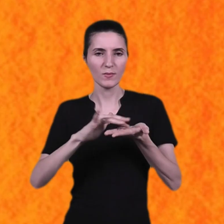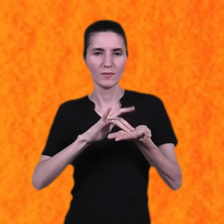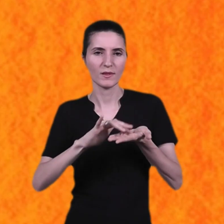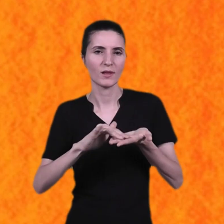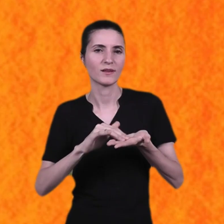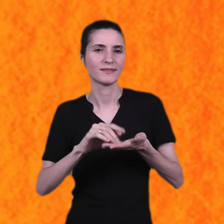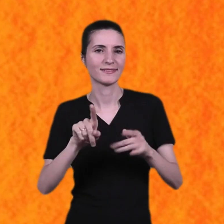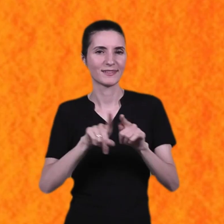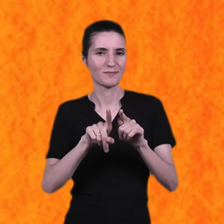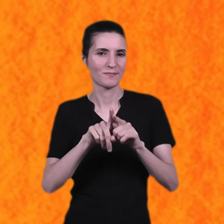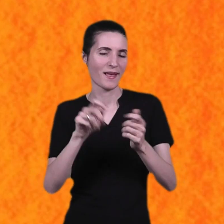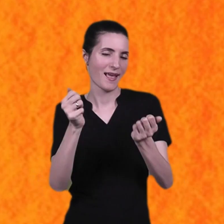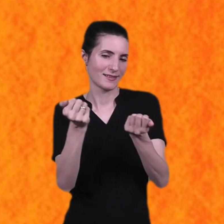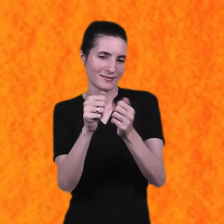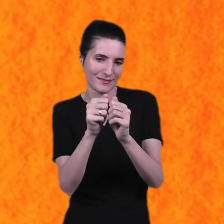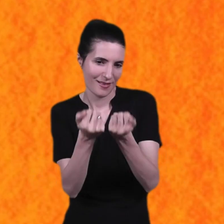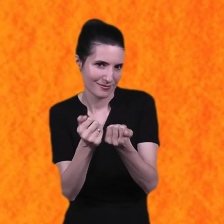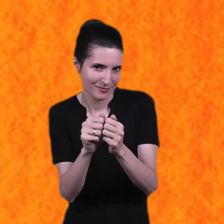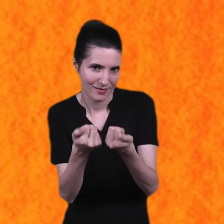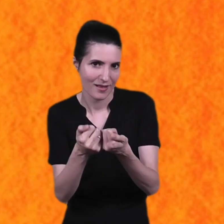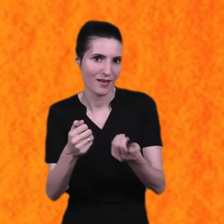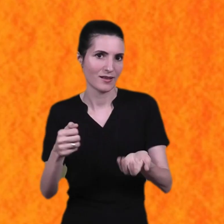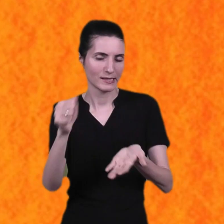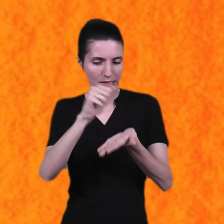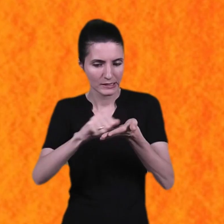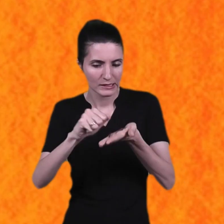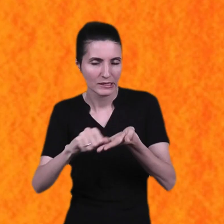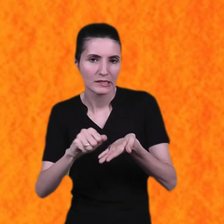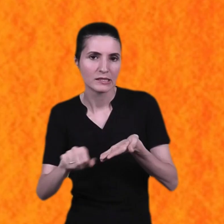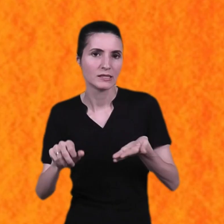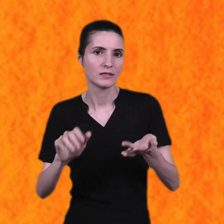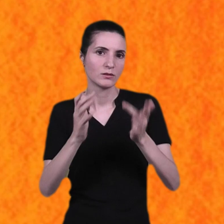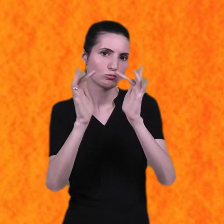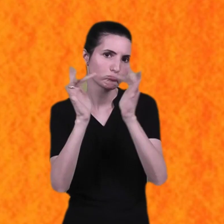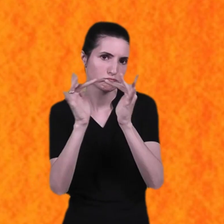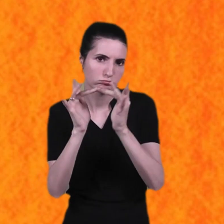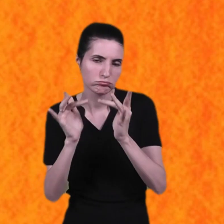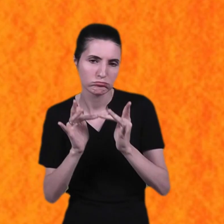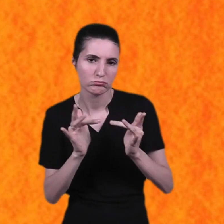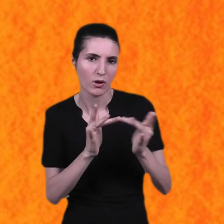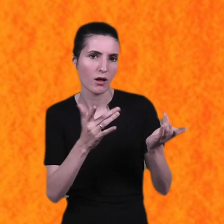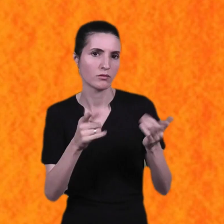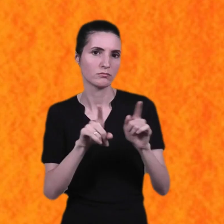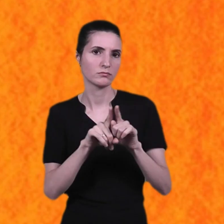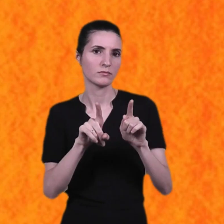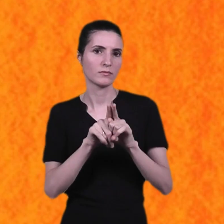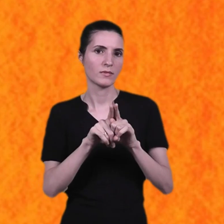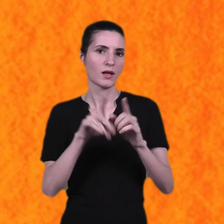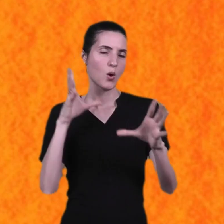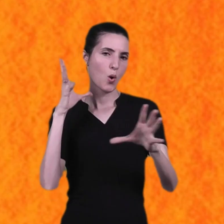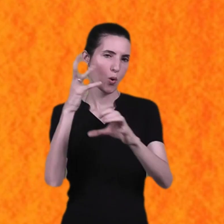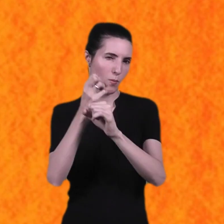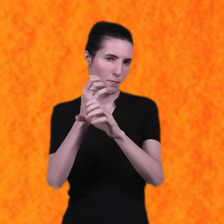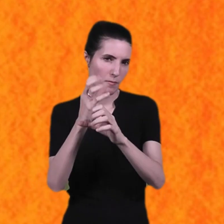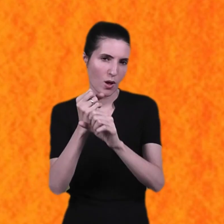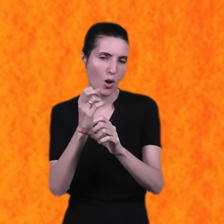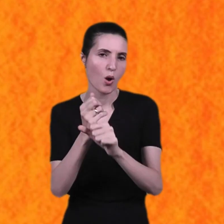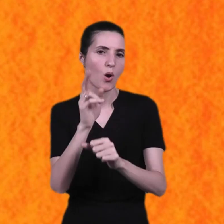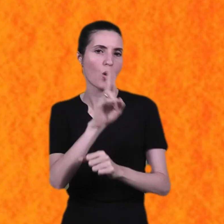muitas coisas, para agenda, para contatos, para anotações de